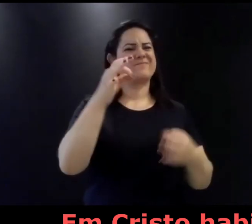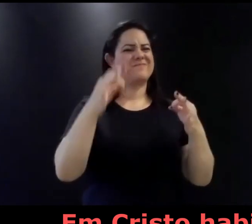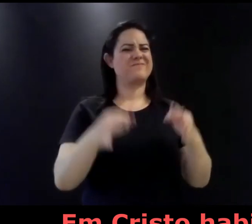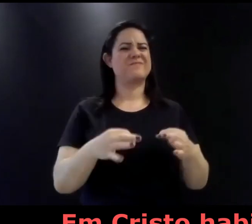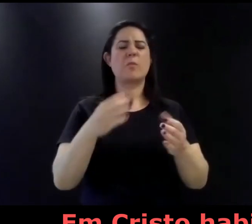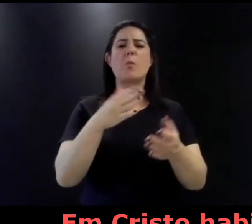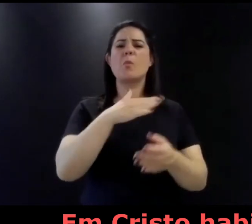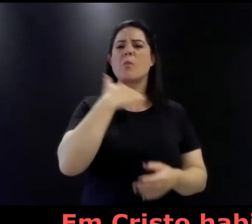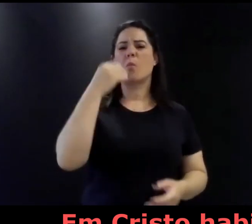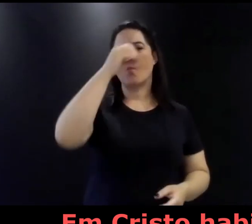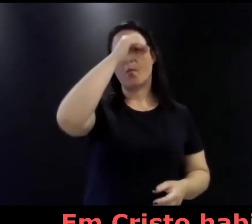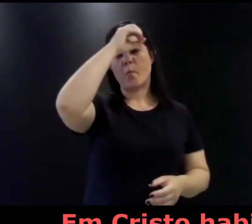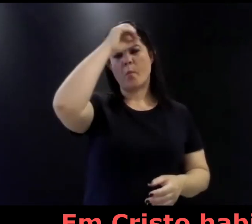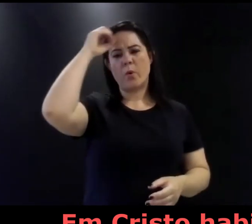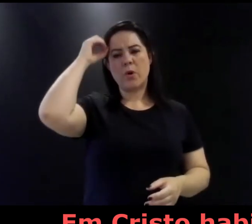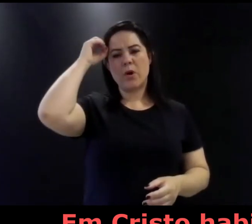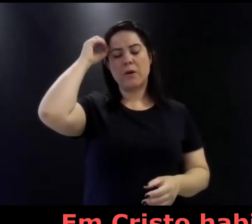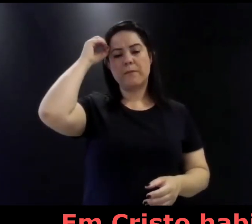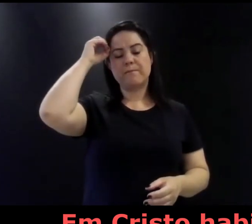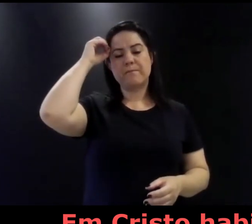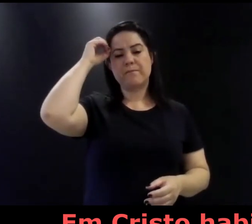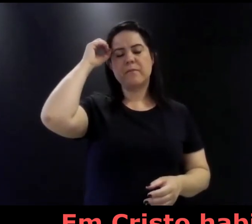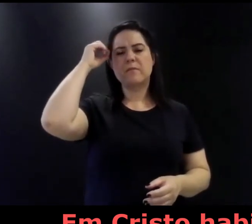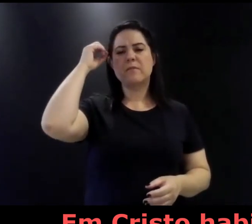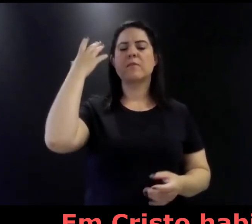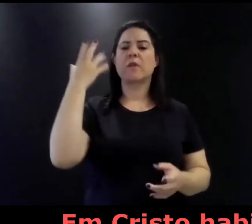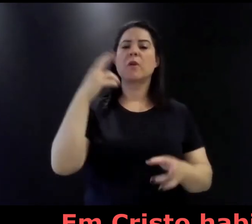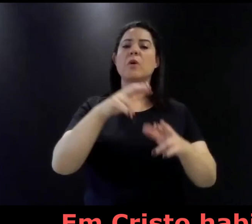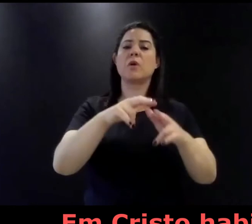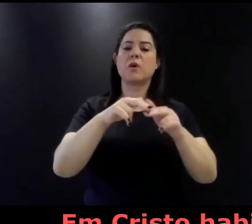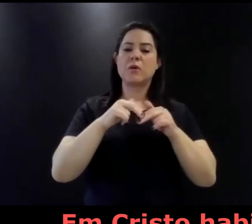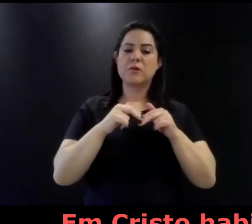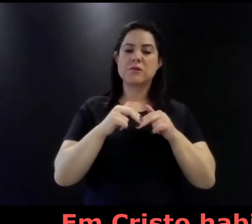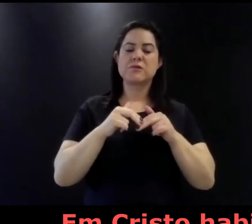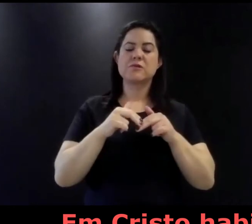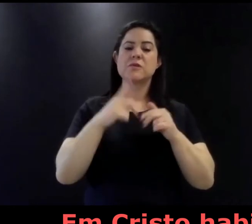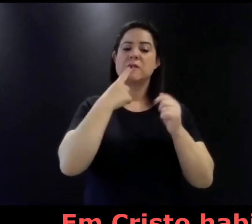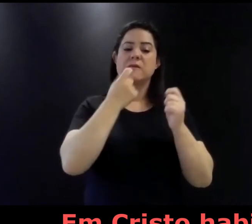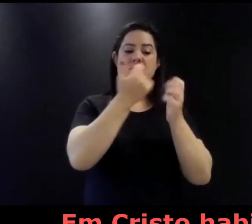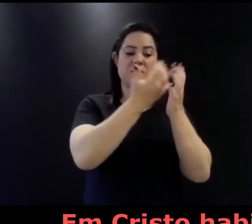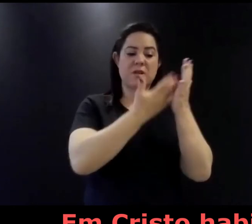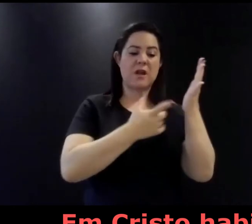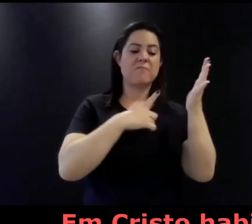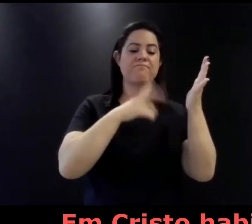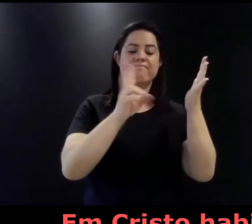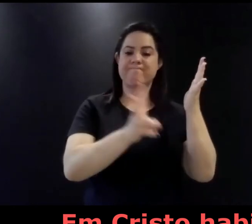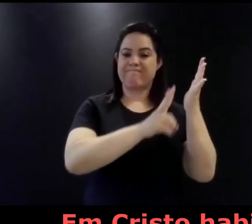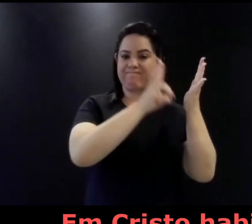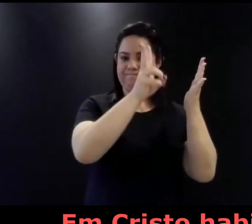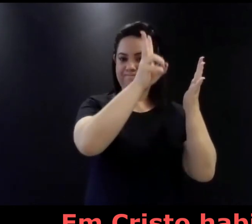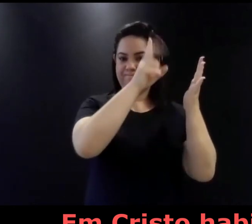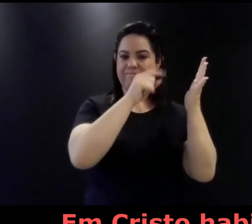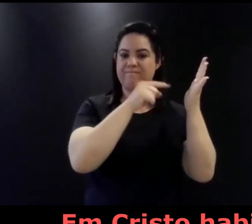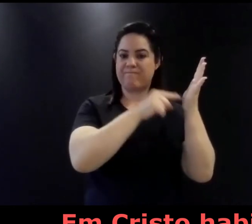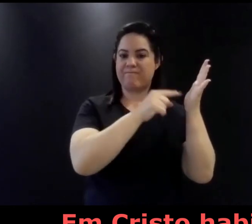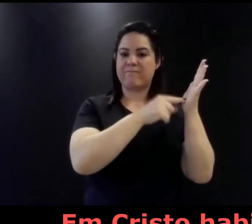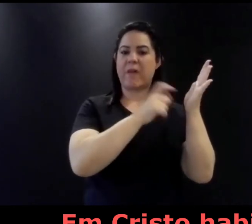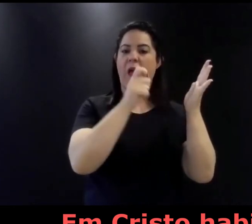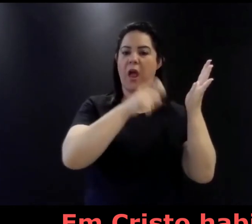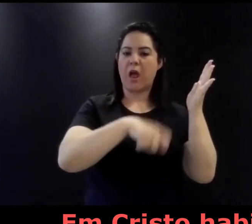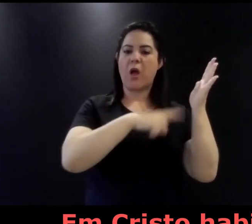inocente. Por que ele fez isso? O seu sangue tem valor, o seu sangue tem